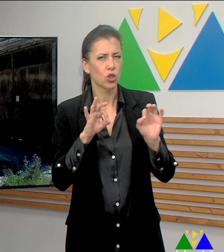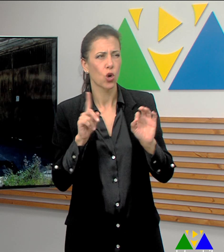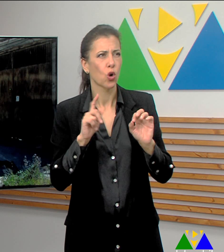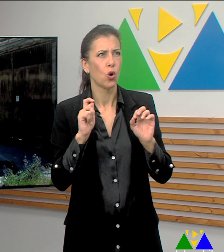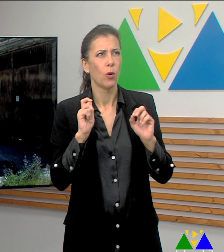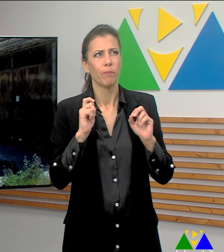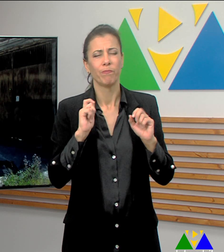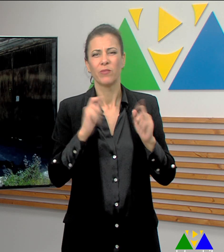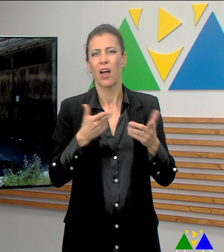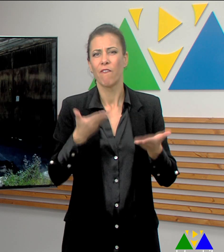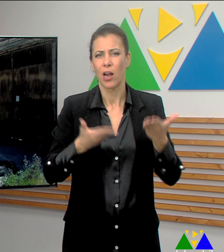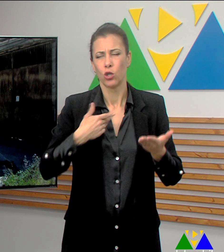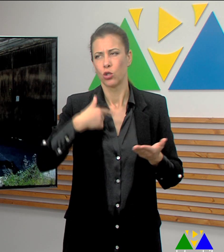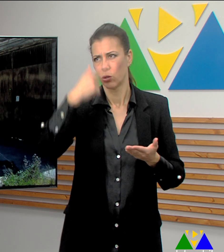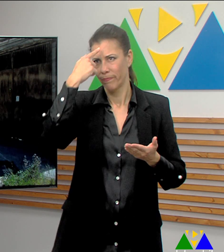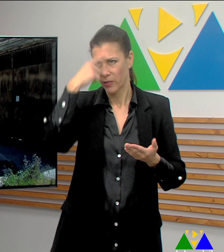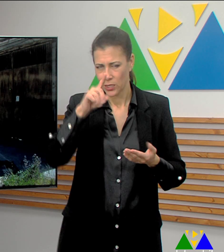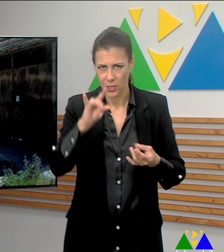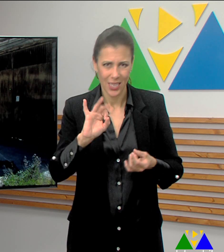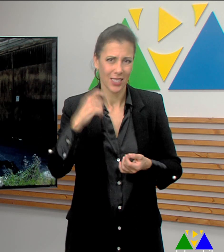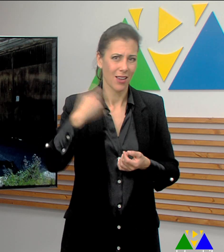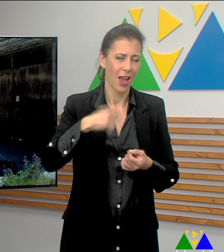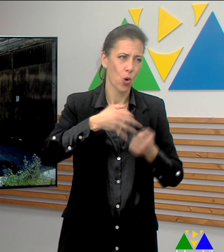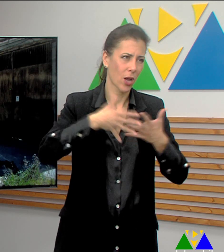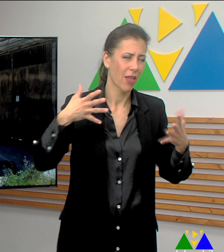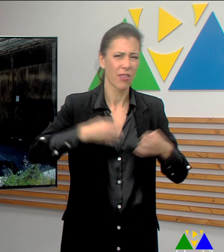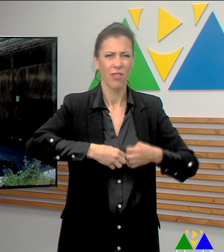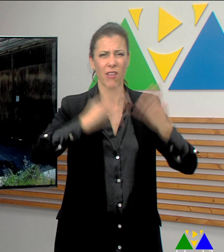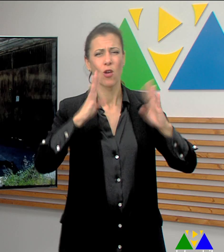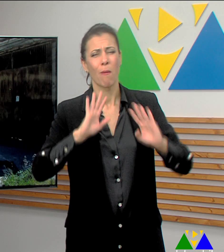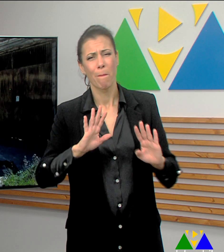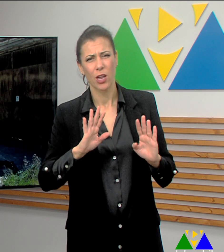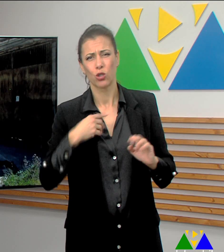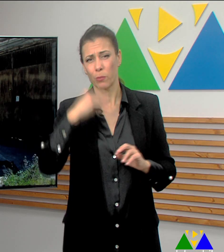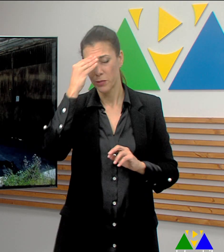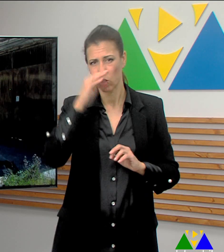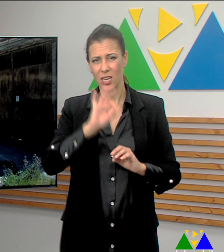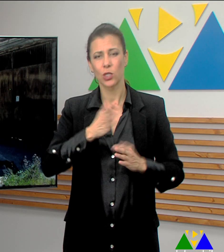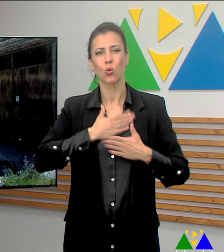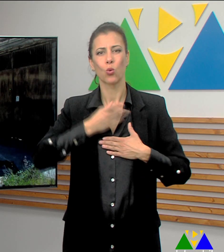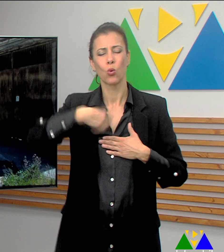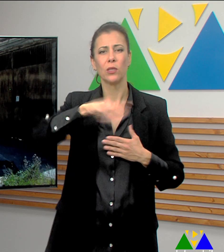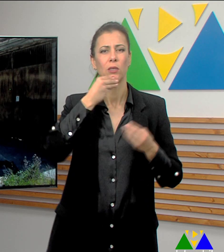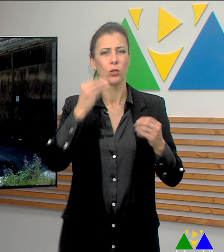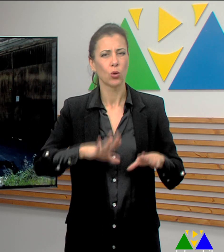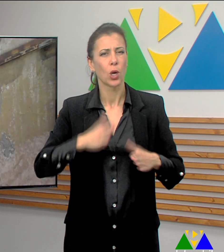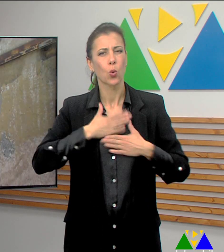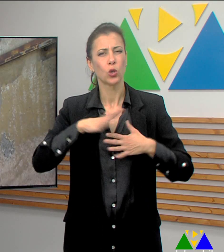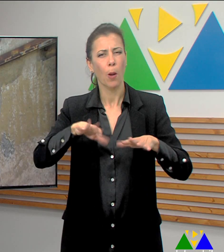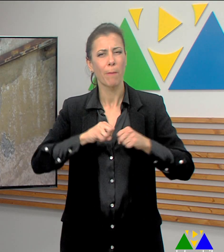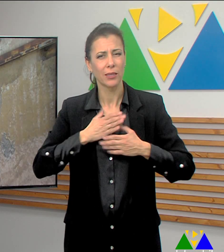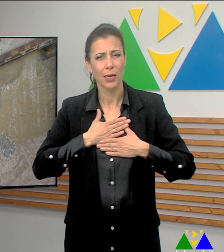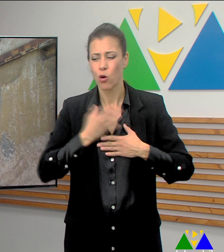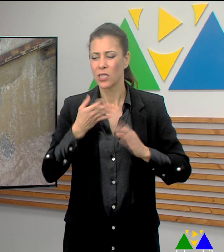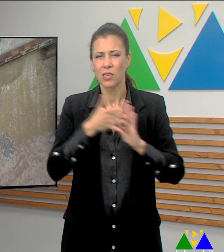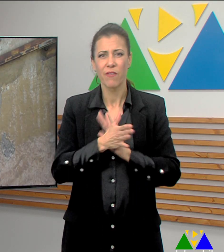entiendo que es muy caro, yo entiendo que son grandes edificios, pero al fin y al cabo es nuestra historia, es nuestro patrimonio, es lo que hemos sido nosotros.